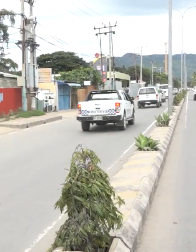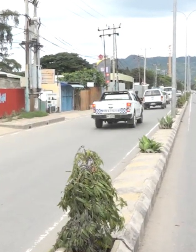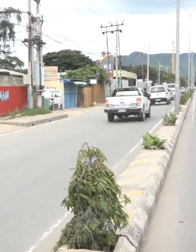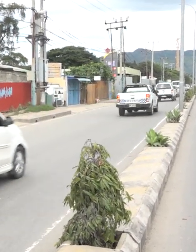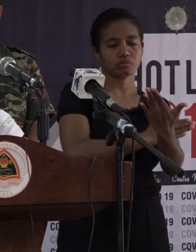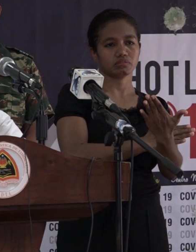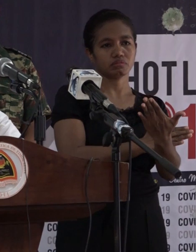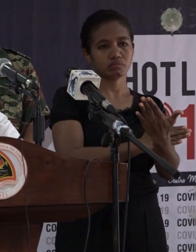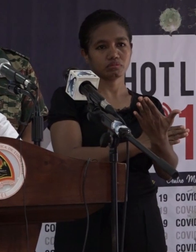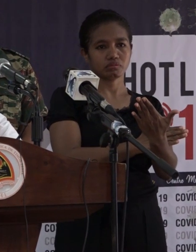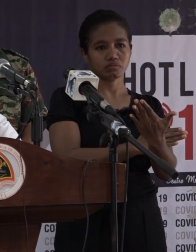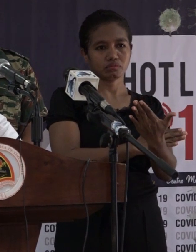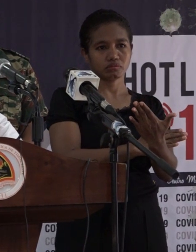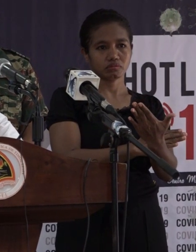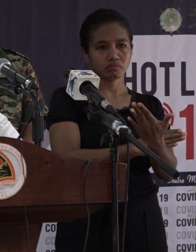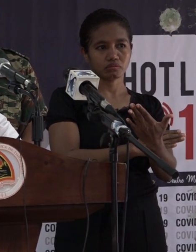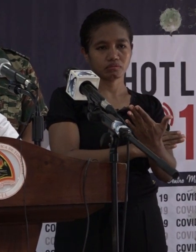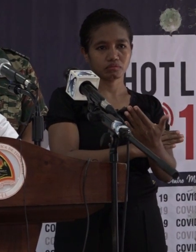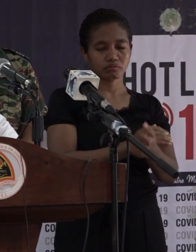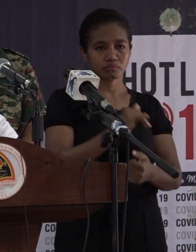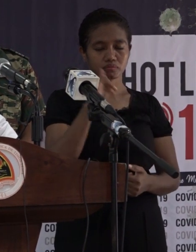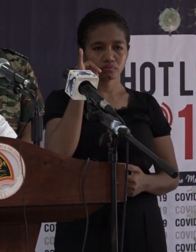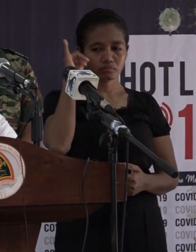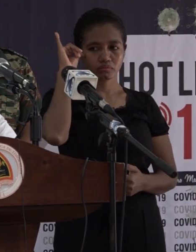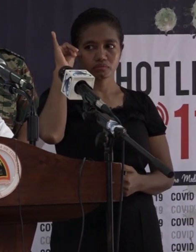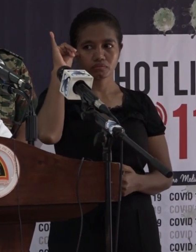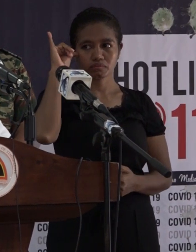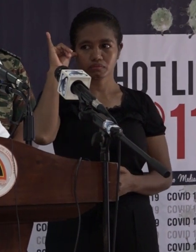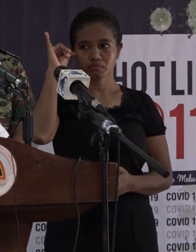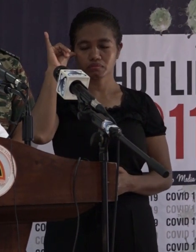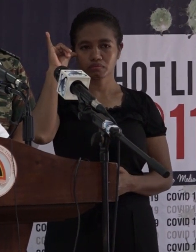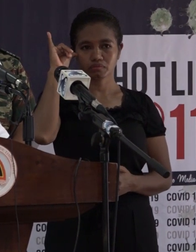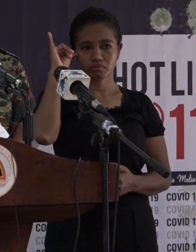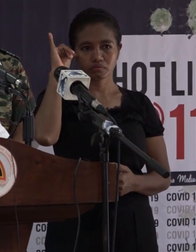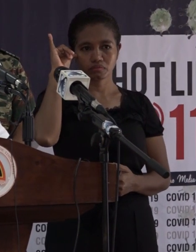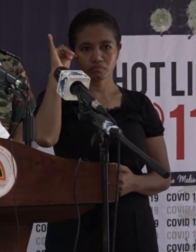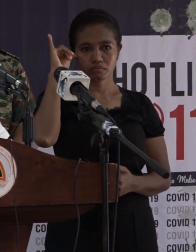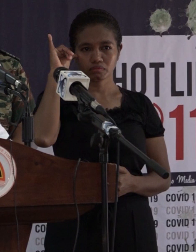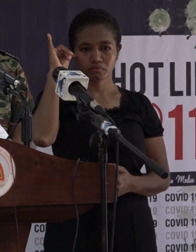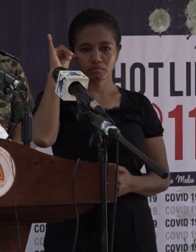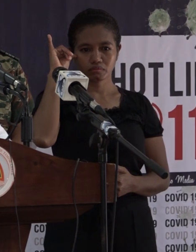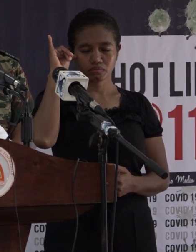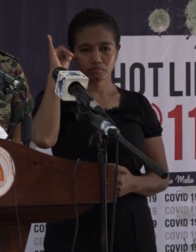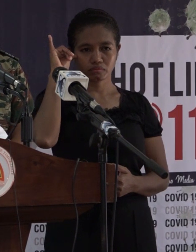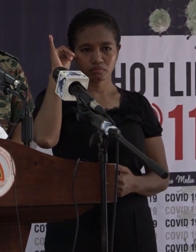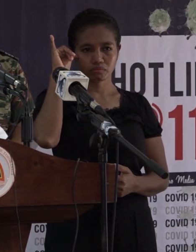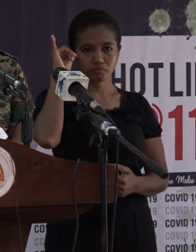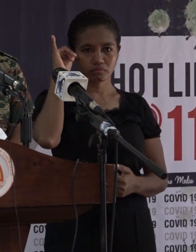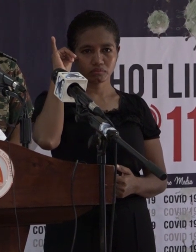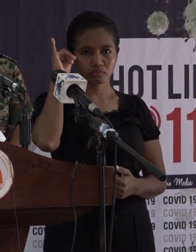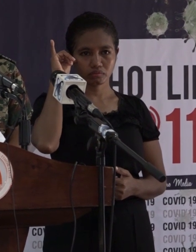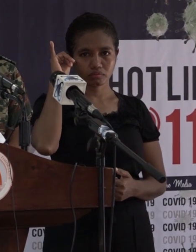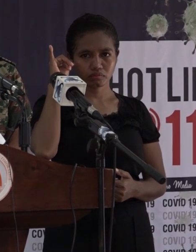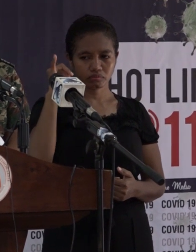Hatnolores em rua. Por ser em caso suspeito 42, ou em caso suspeito total caso suspeito, né? Hatunura sem